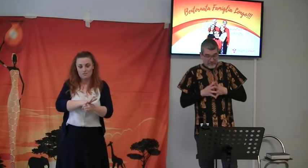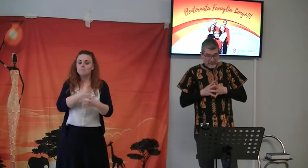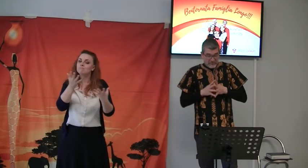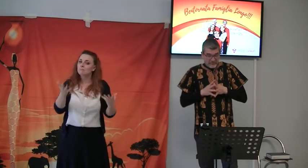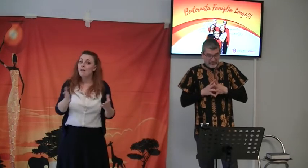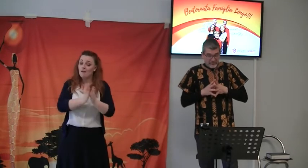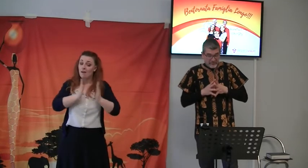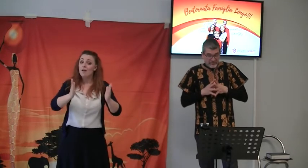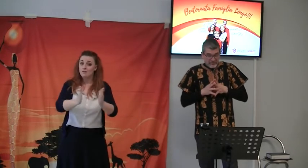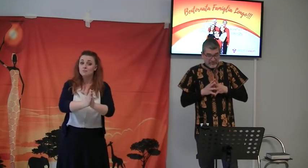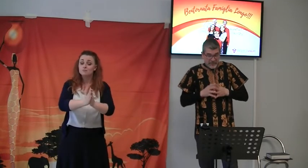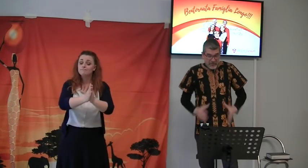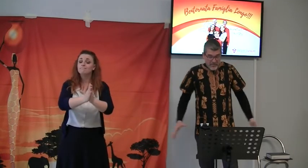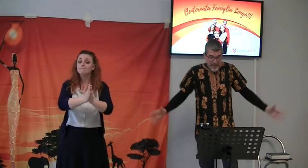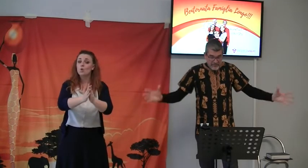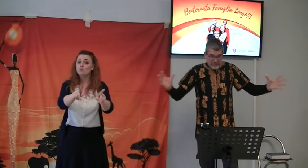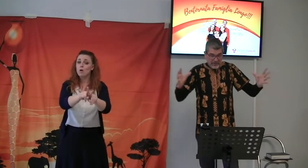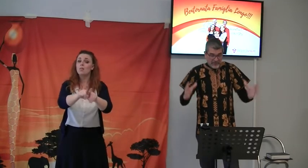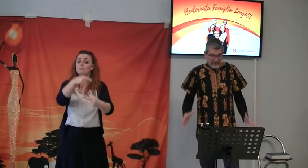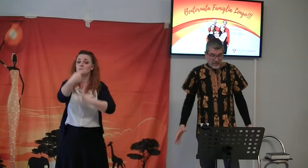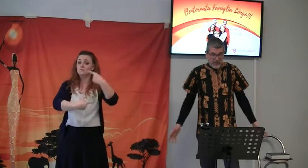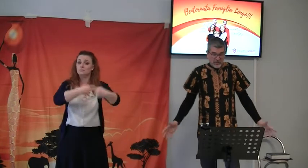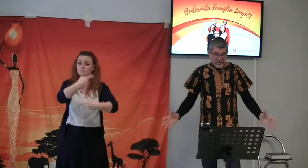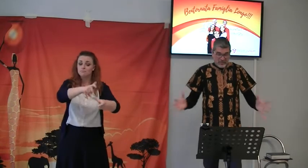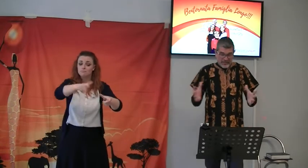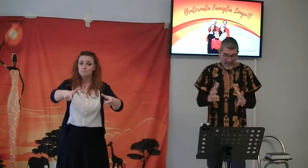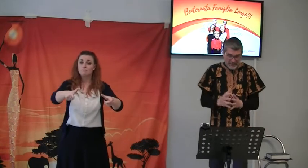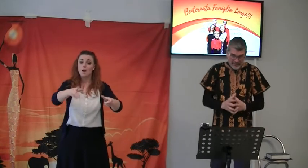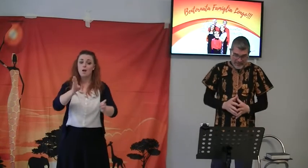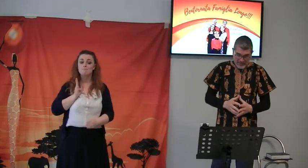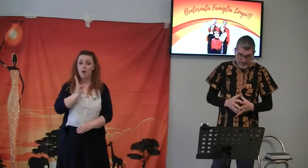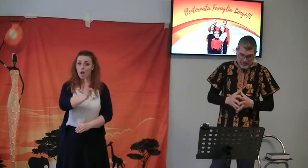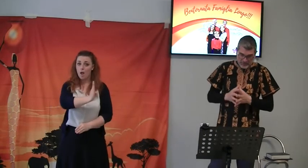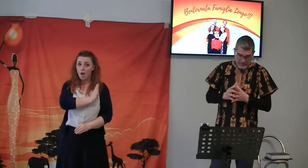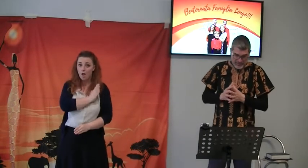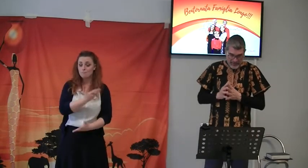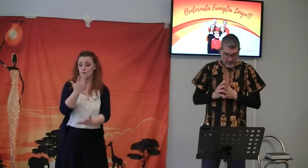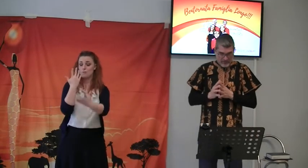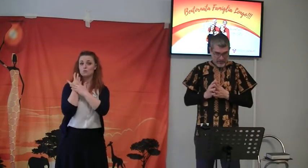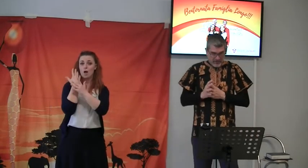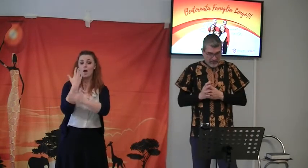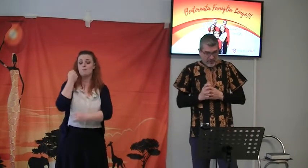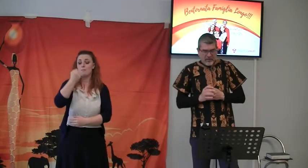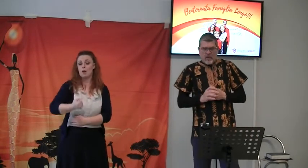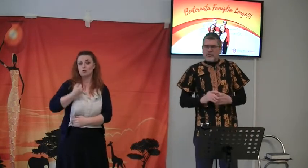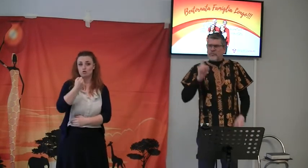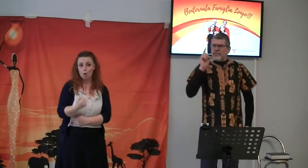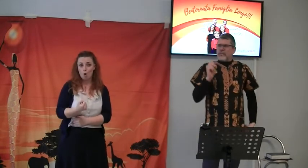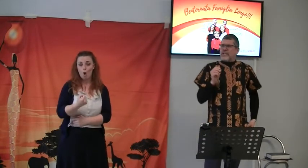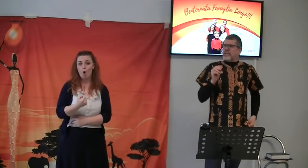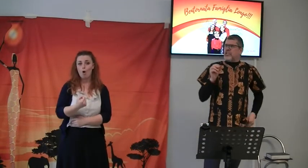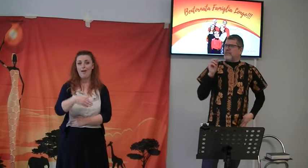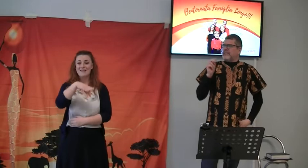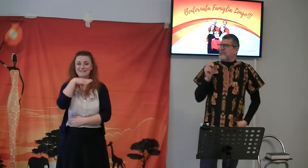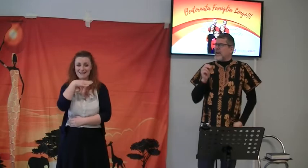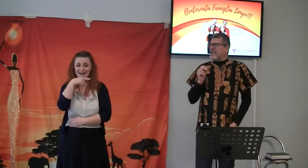Chiesa, dei suoi membri, ci lamentiamo dei loro responsabili, anziani, pastori, diaconi. Ho scoperto